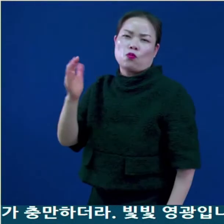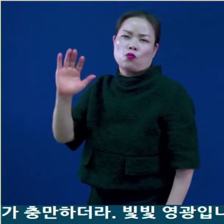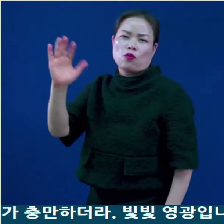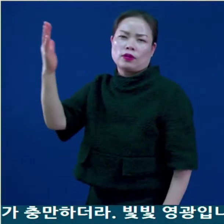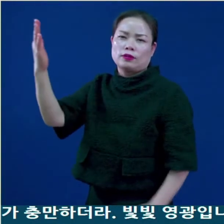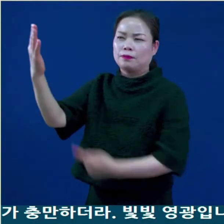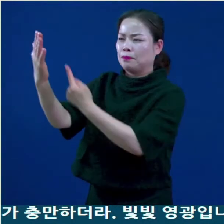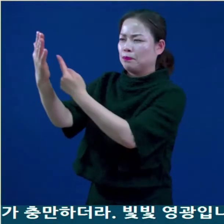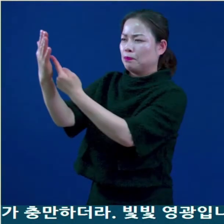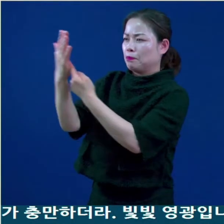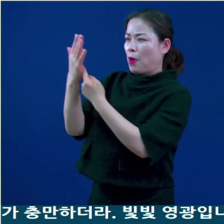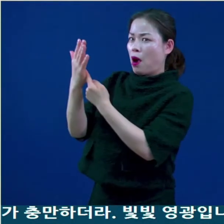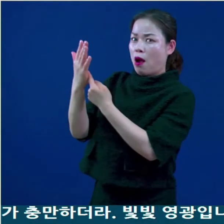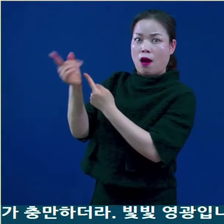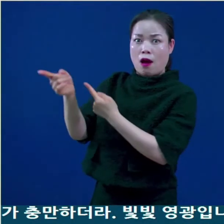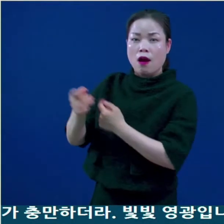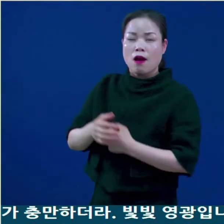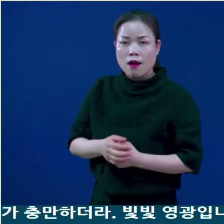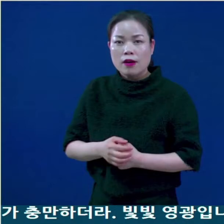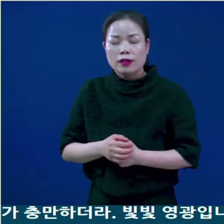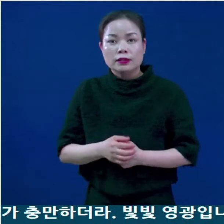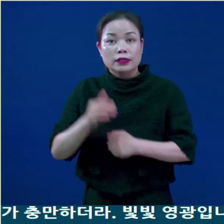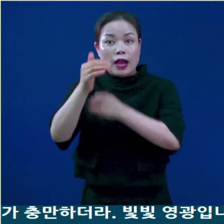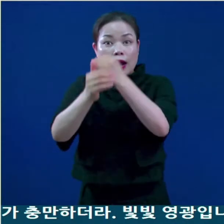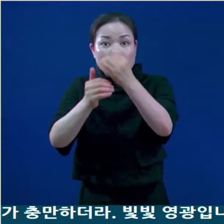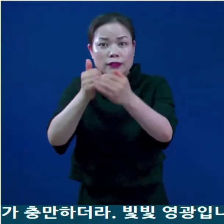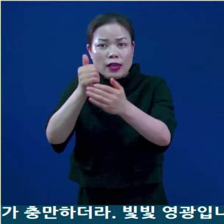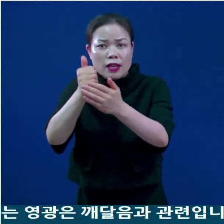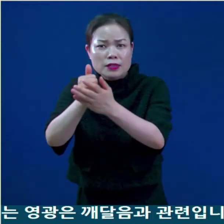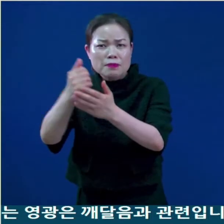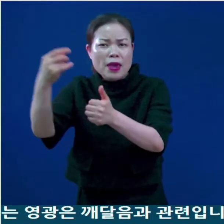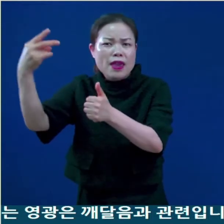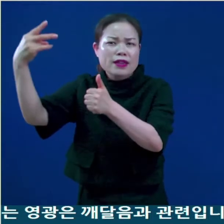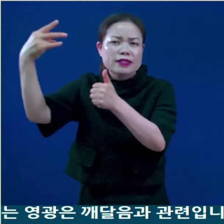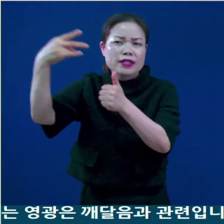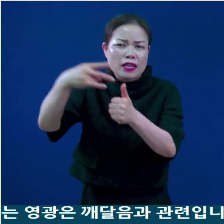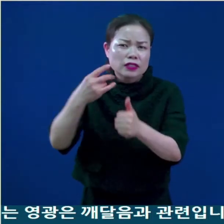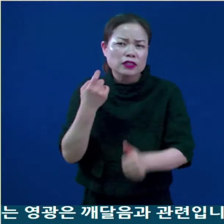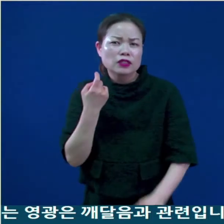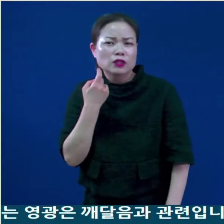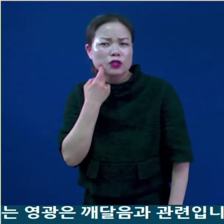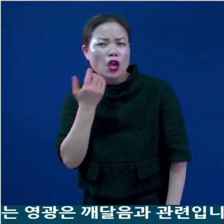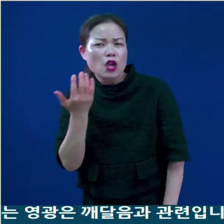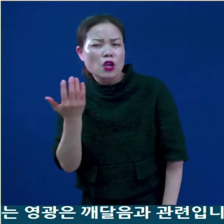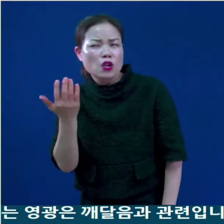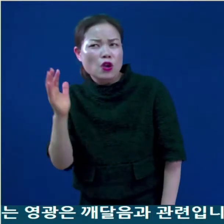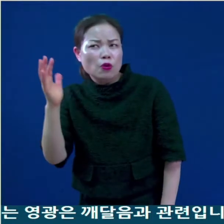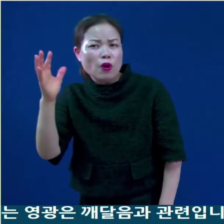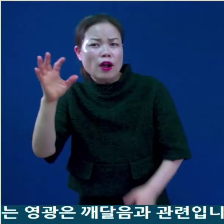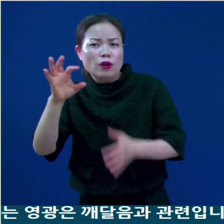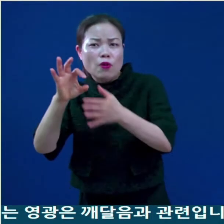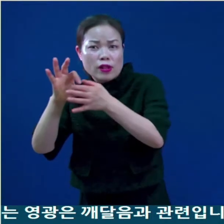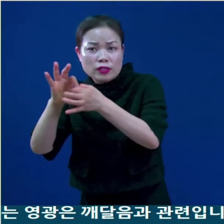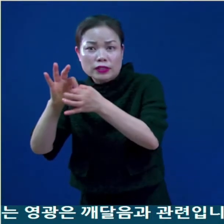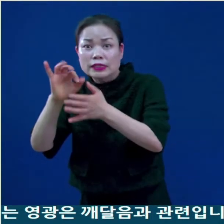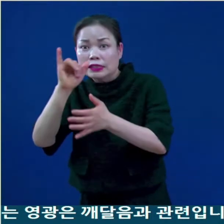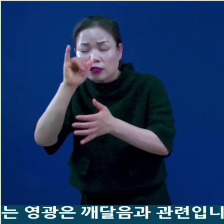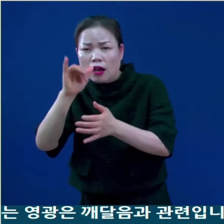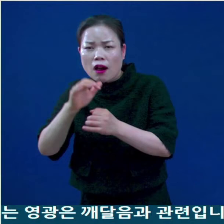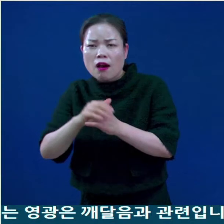겁니다. 그래서 하나님의 계시, 영광은 하나님의 계시와 관련이 있다 딱